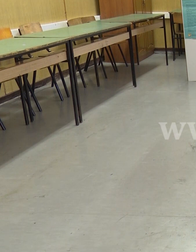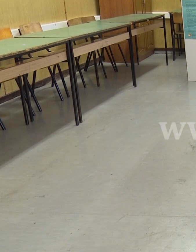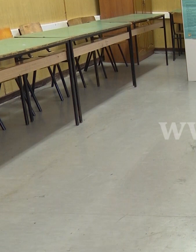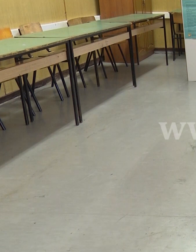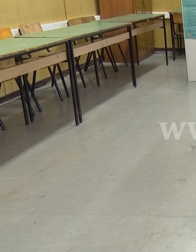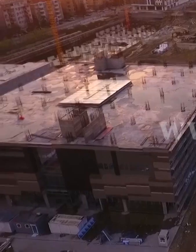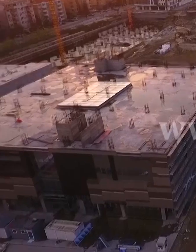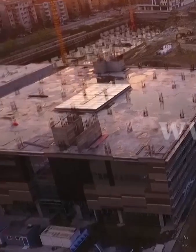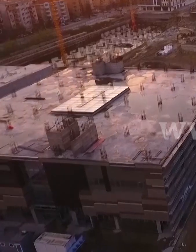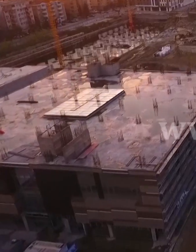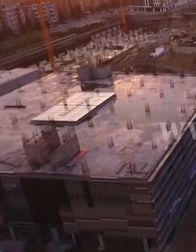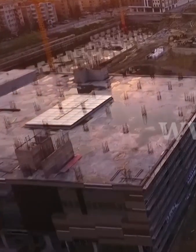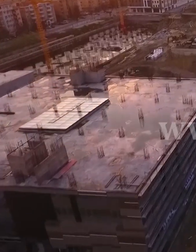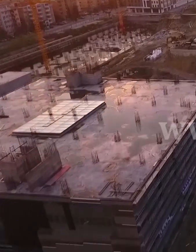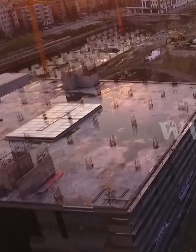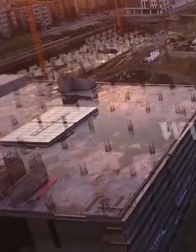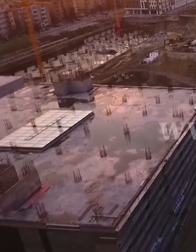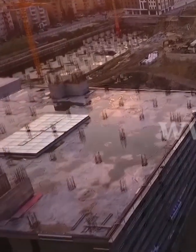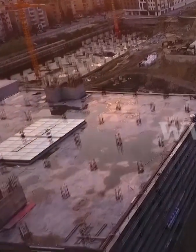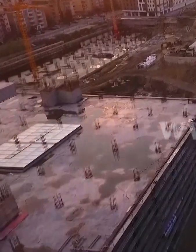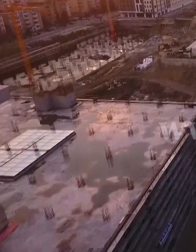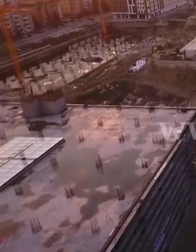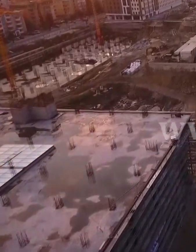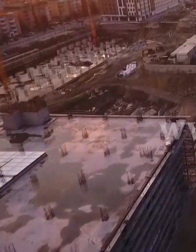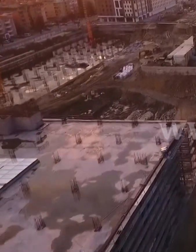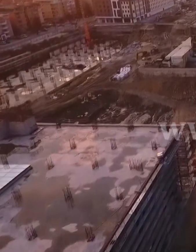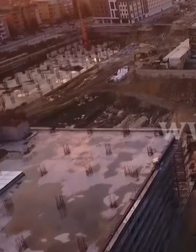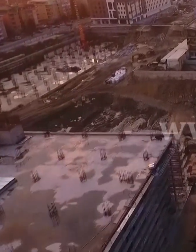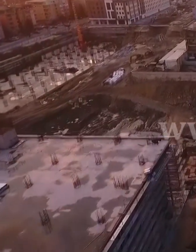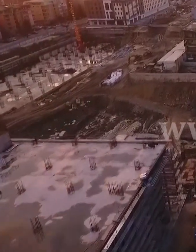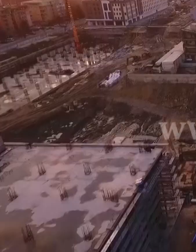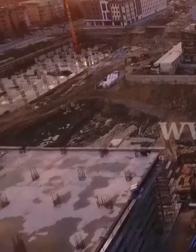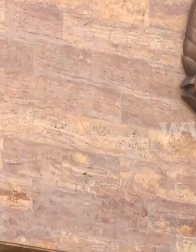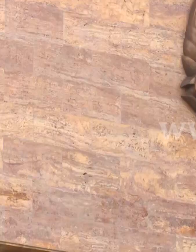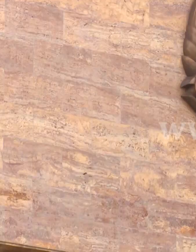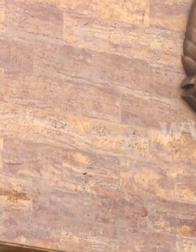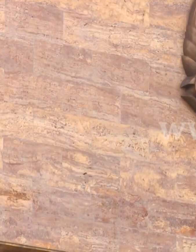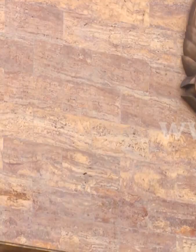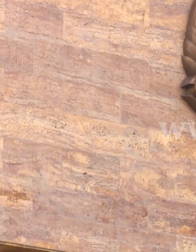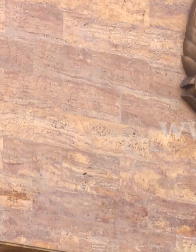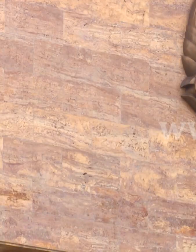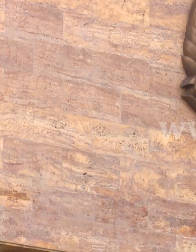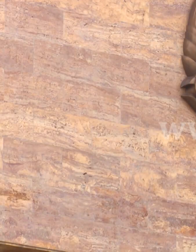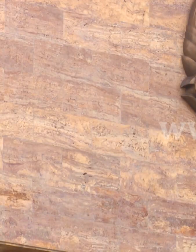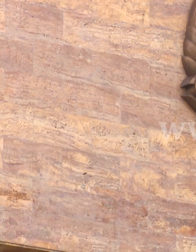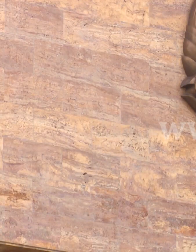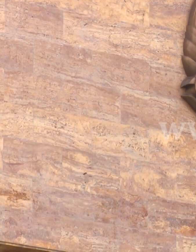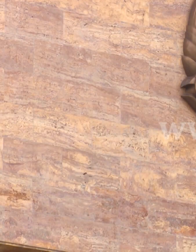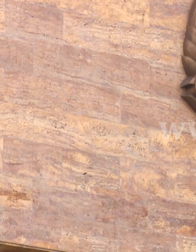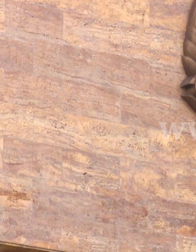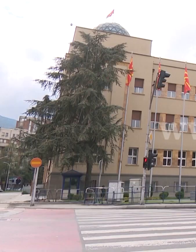Në territorin e gjithë vendit, presidenti deri më tani ka shpallur 4 herë gjendjet e arzakonshme, me arsyetimin se institucionet janë jo